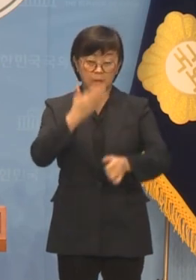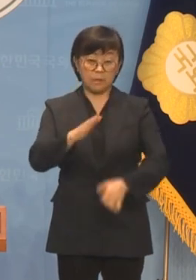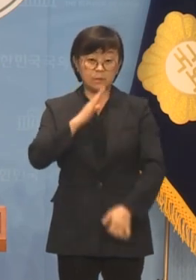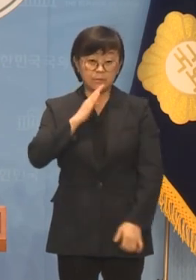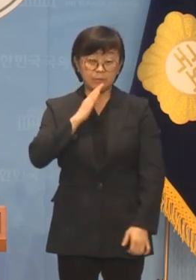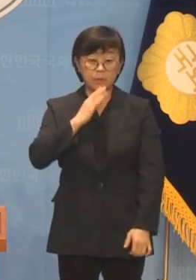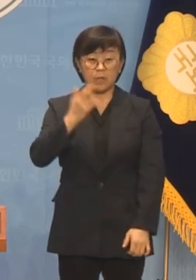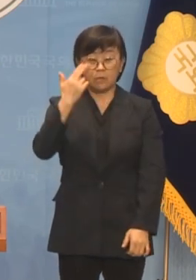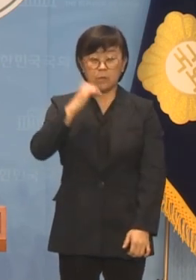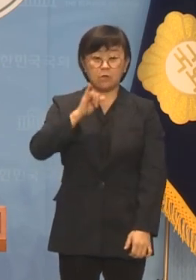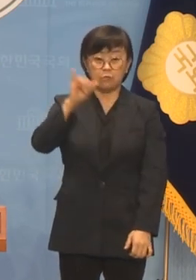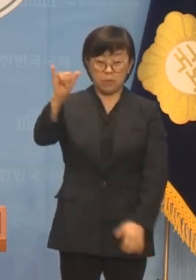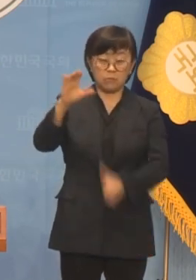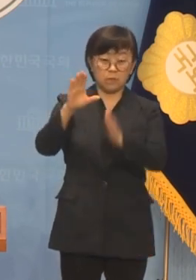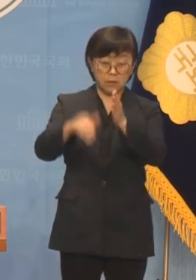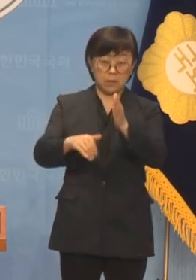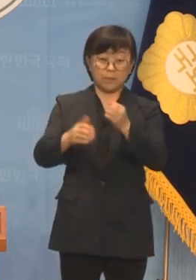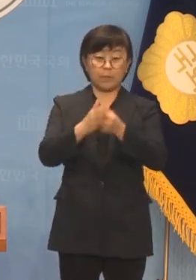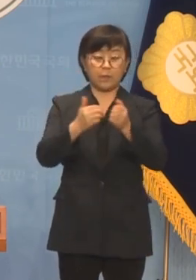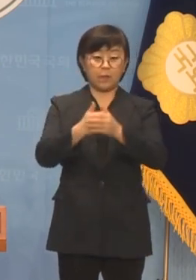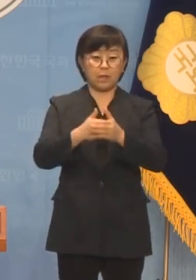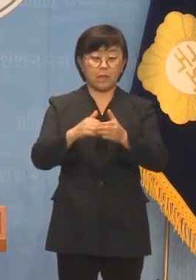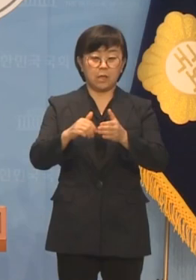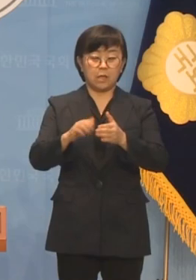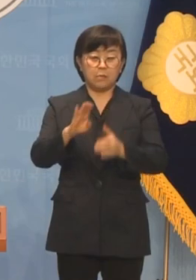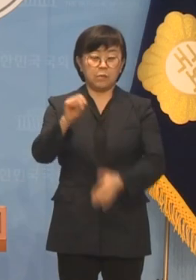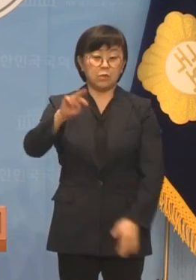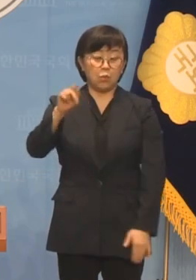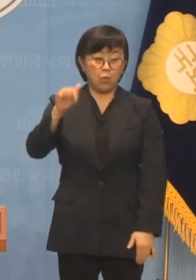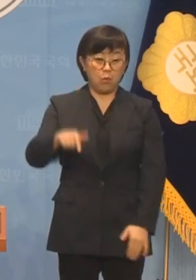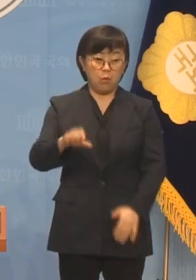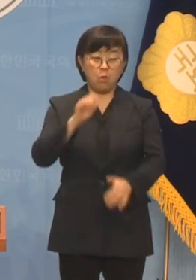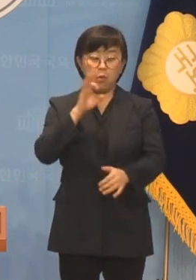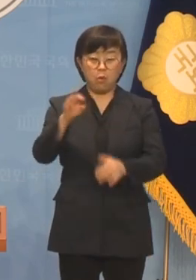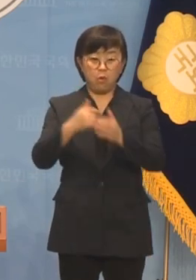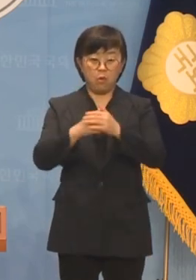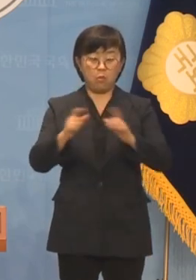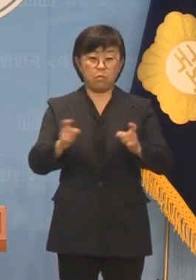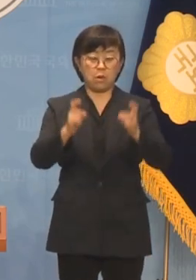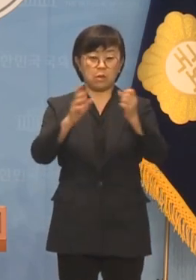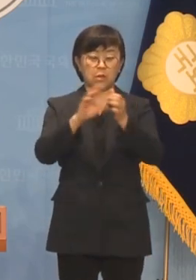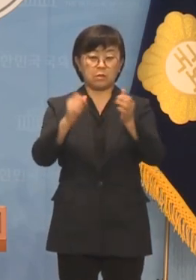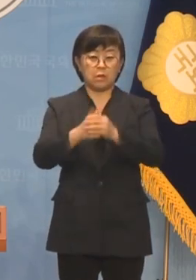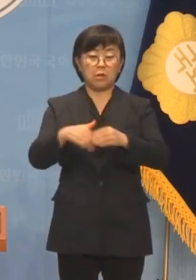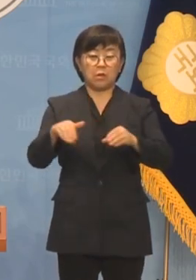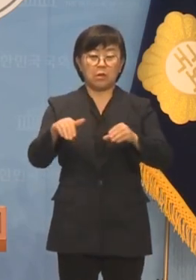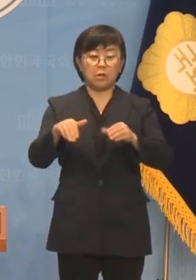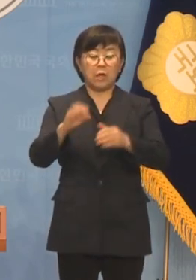미국 방문 당시 비서거 논란에 대해 법원이 문화방송의